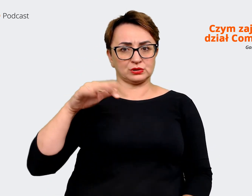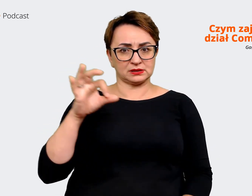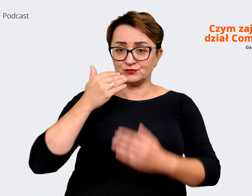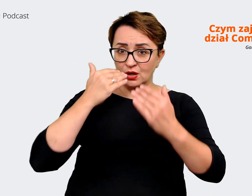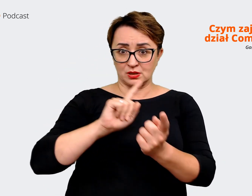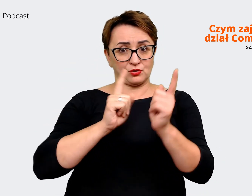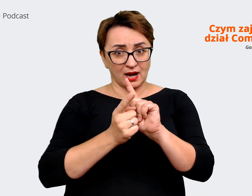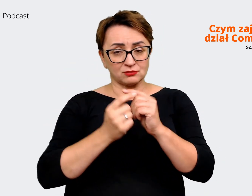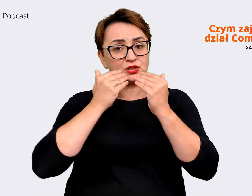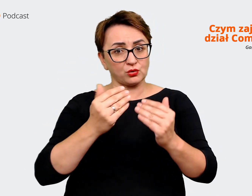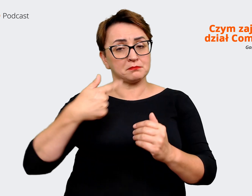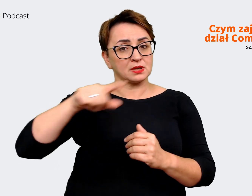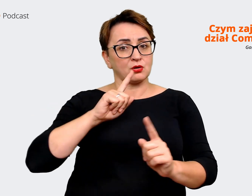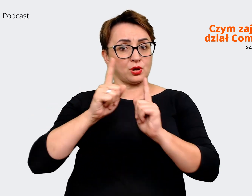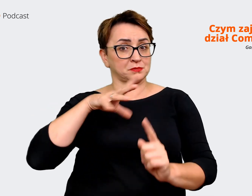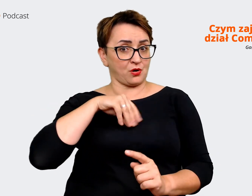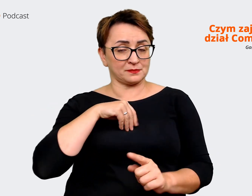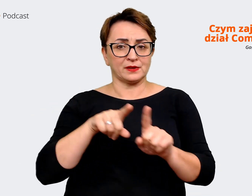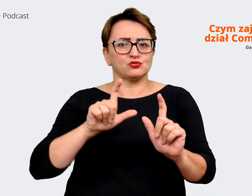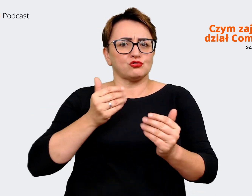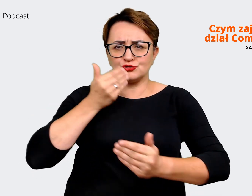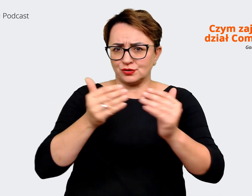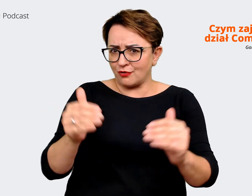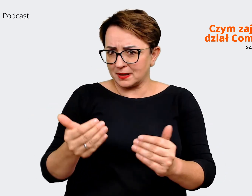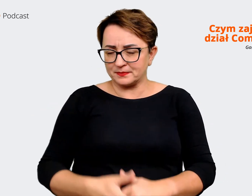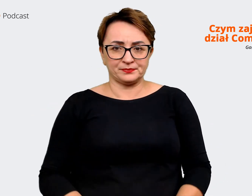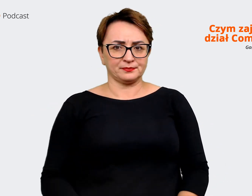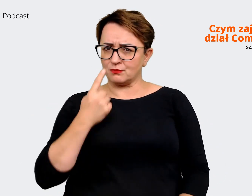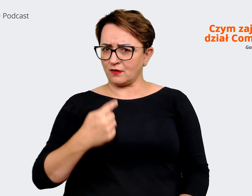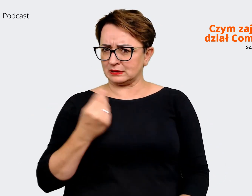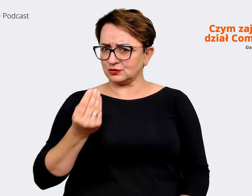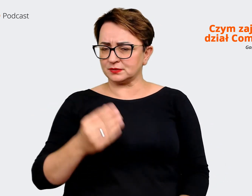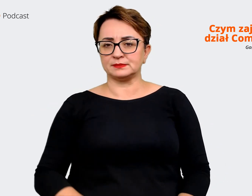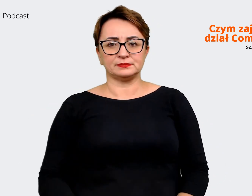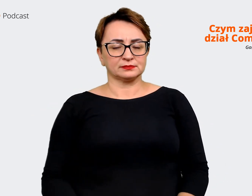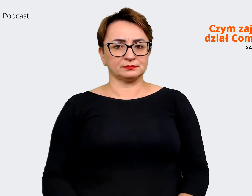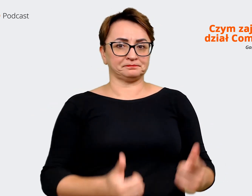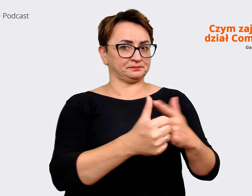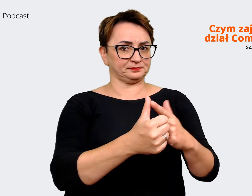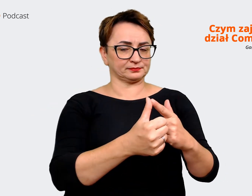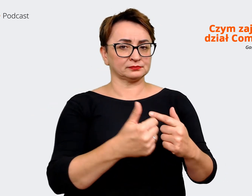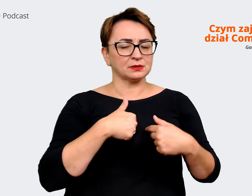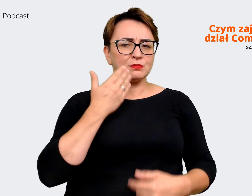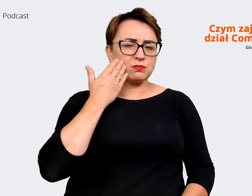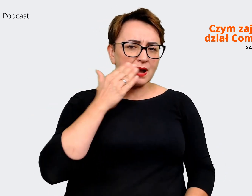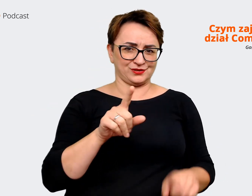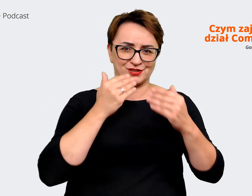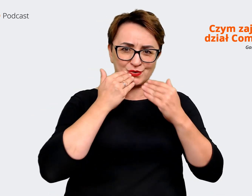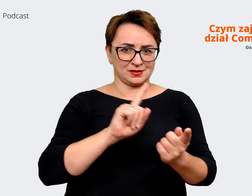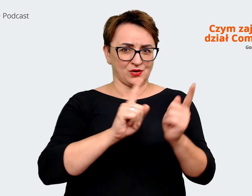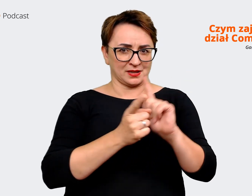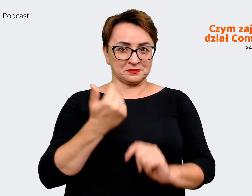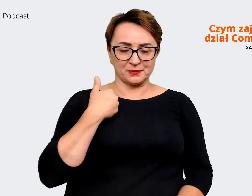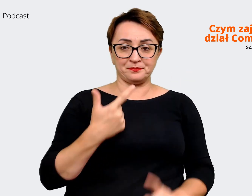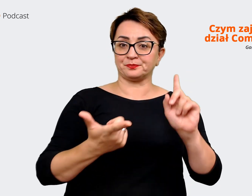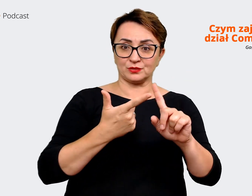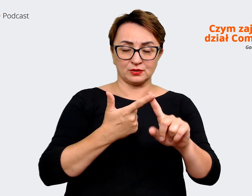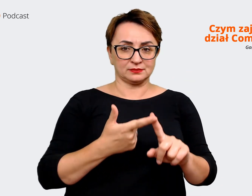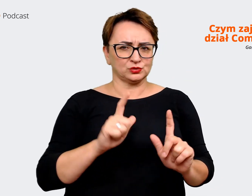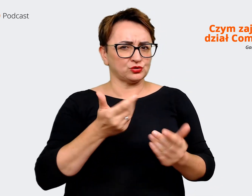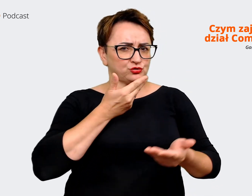o swojej pracy i o tej karze, która, jak już powtórzę się, jest interesującym tematem dla każdego, myślę,